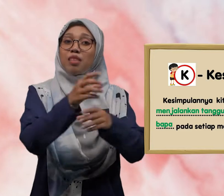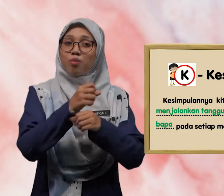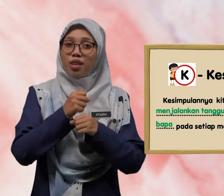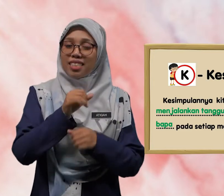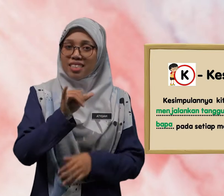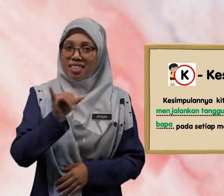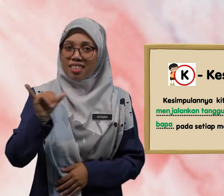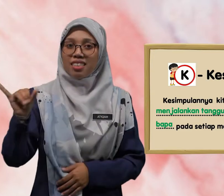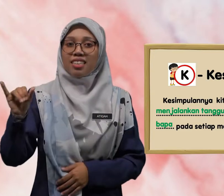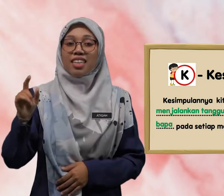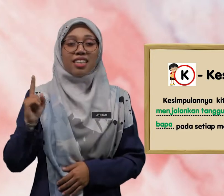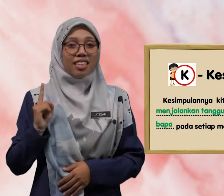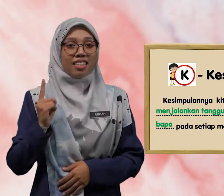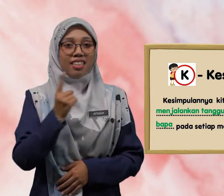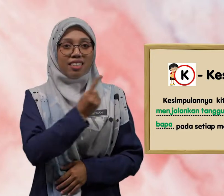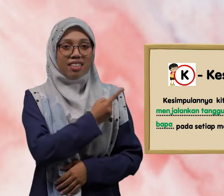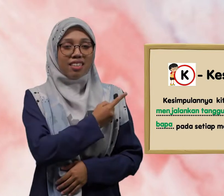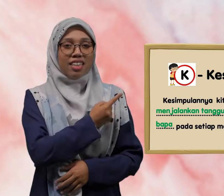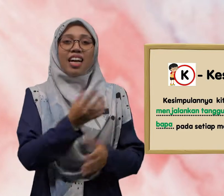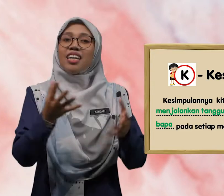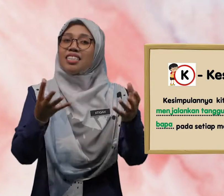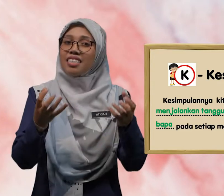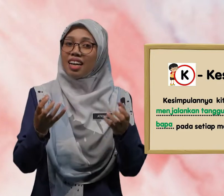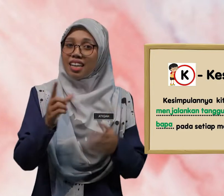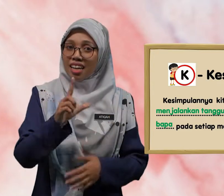kesimpulannya Kita hendaklah